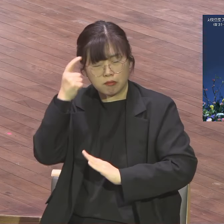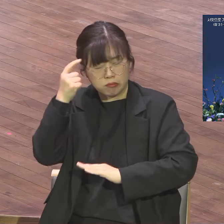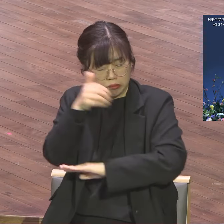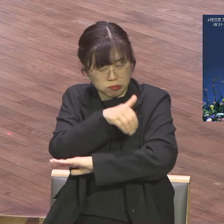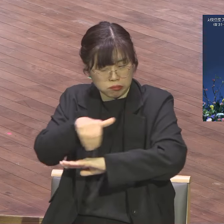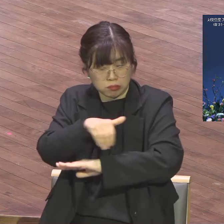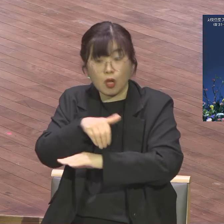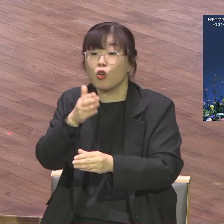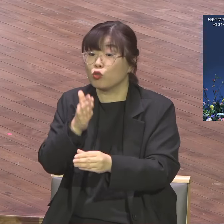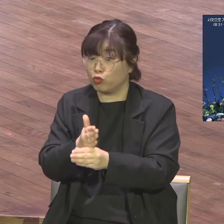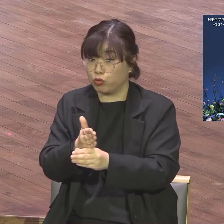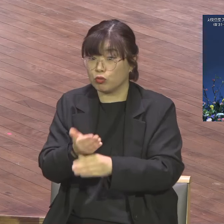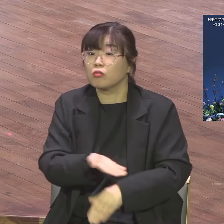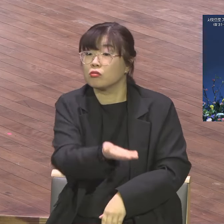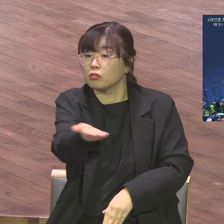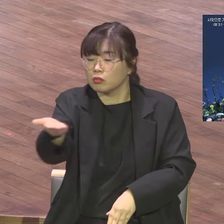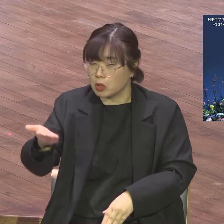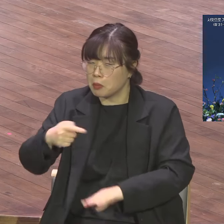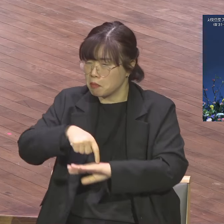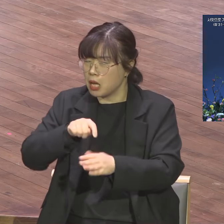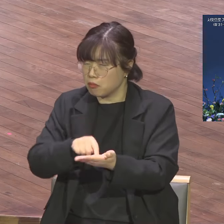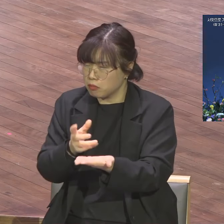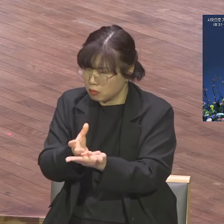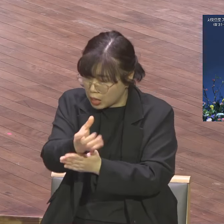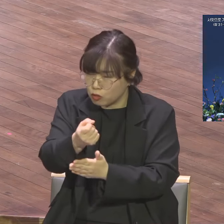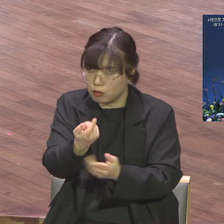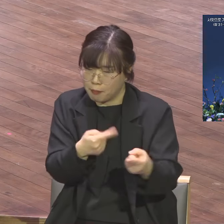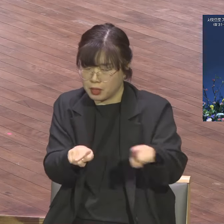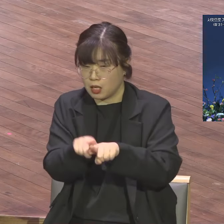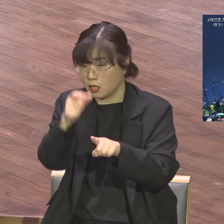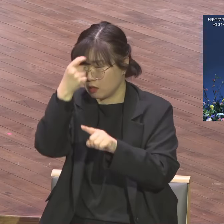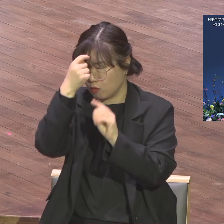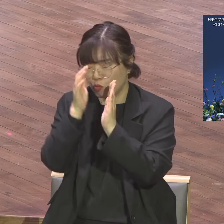바랍니다. 주일 설교를 통해서 말씀드린 것처럼